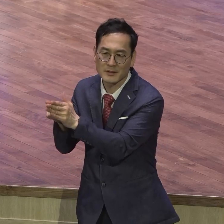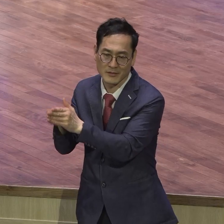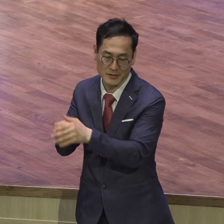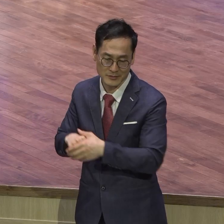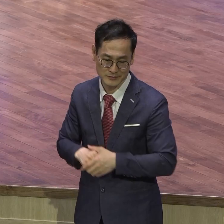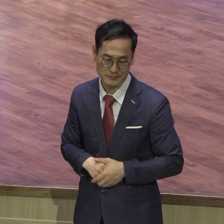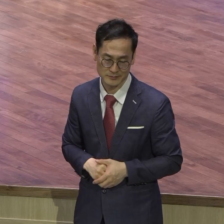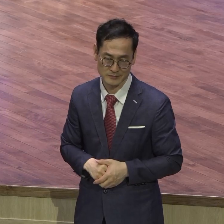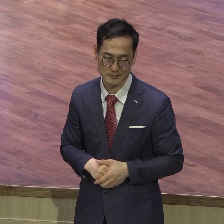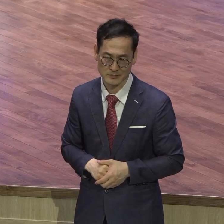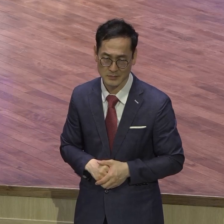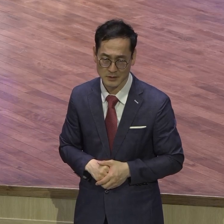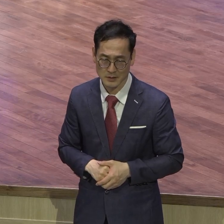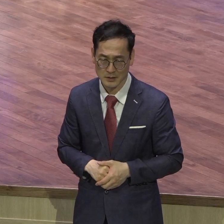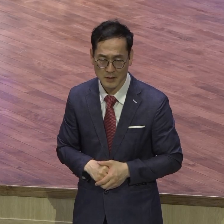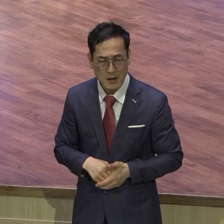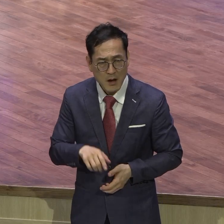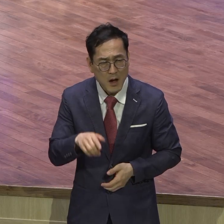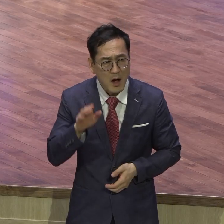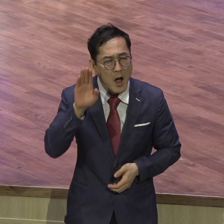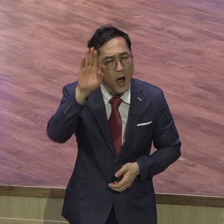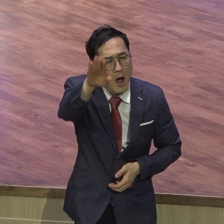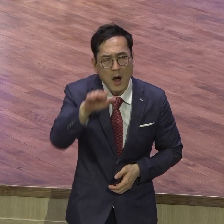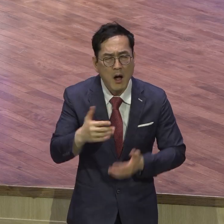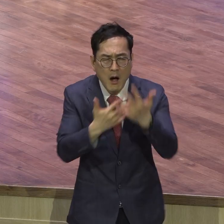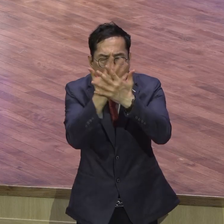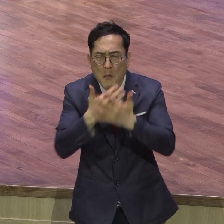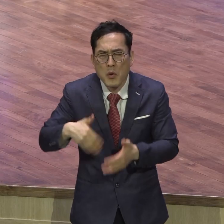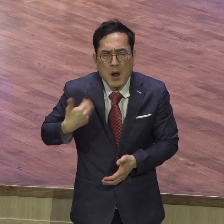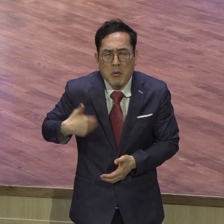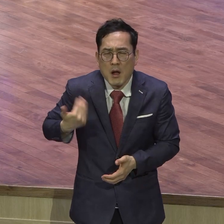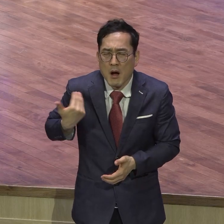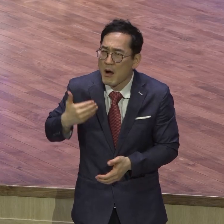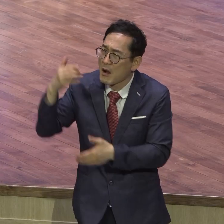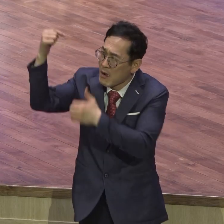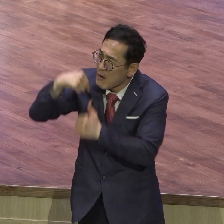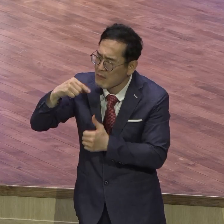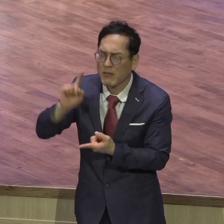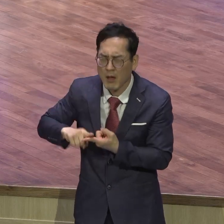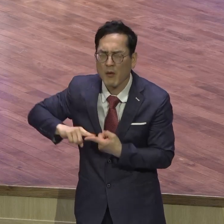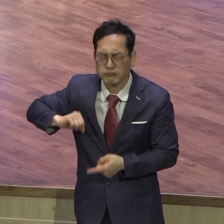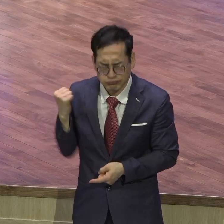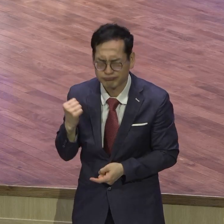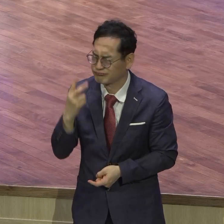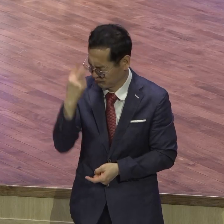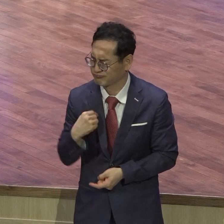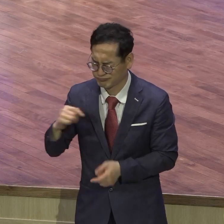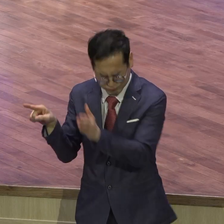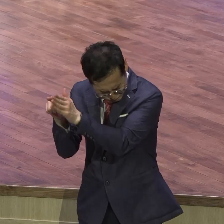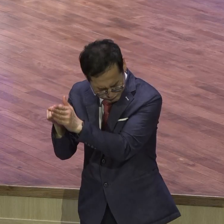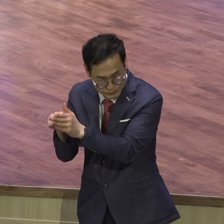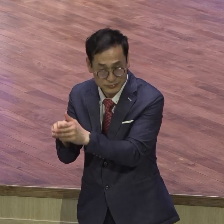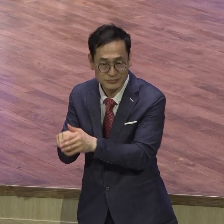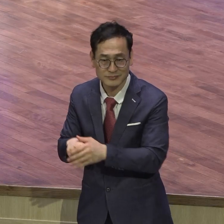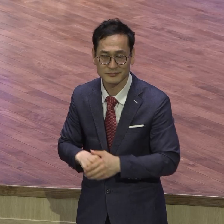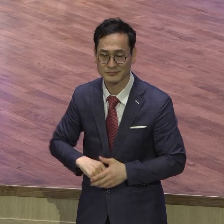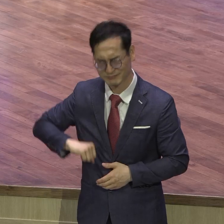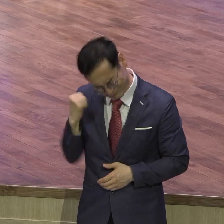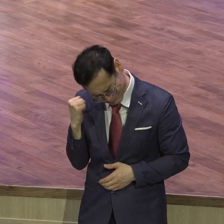눈에 잡히는 거 없고 귀에 들리는 거 없고 눈에 보이는 거 없는데 그대로 말씀대로 순종했다는 거예요